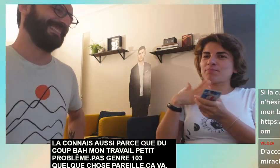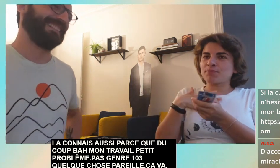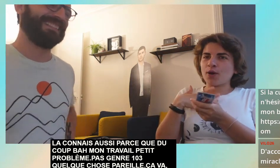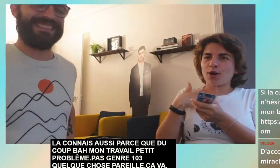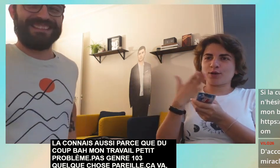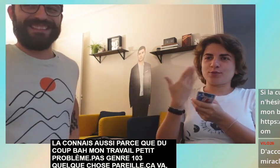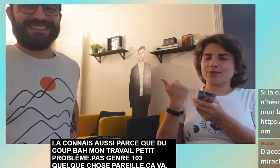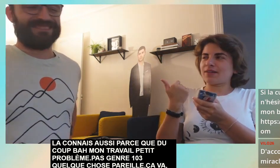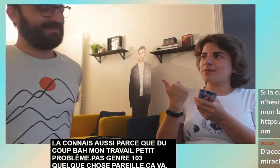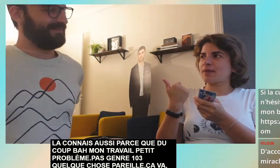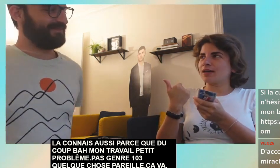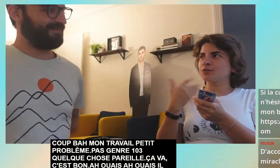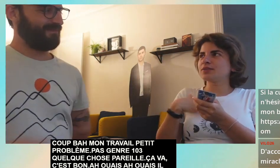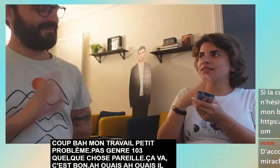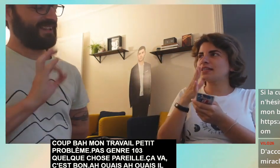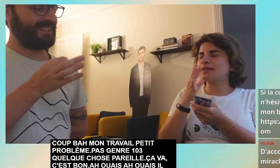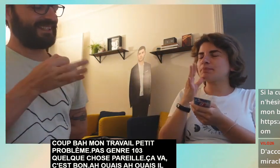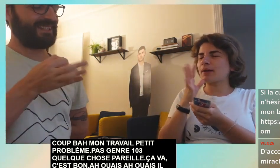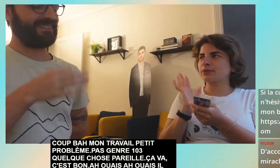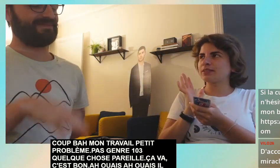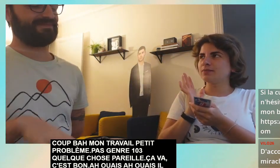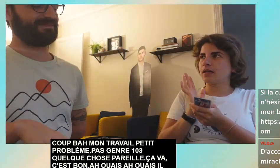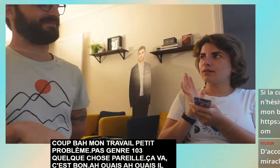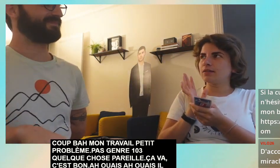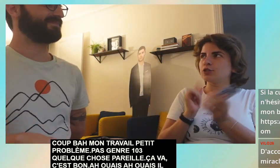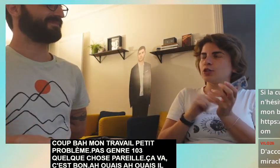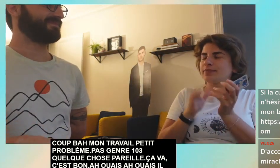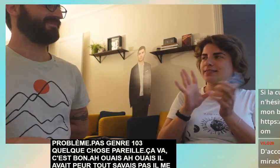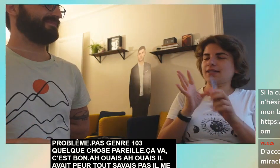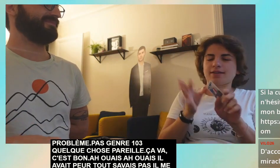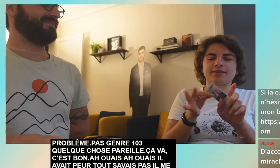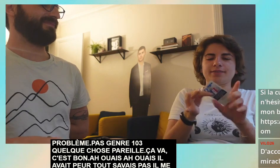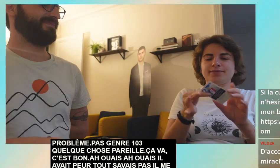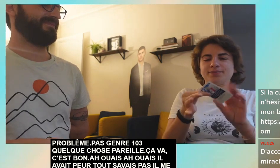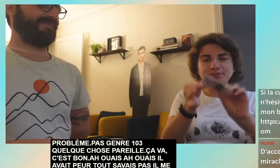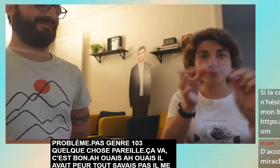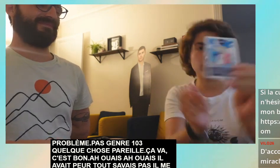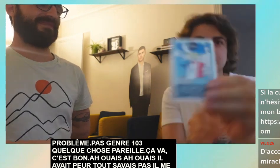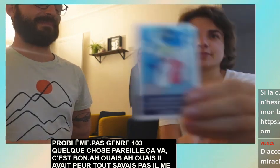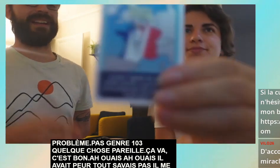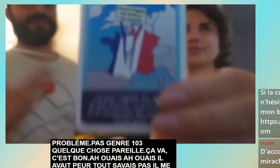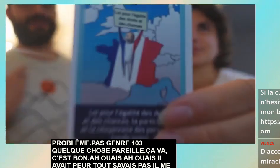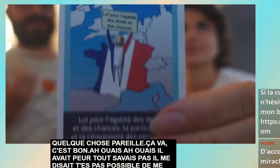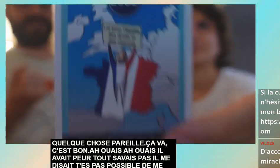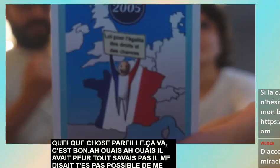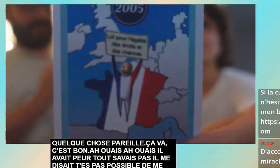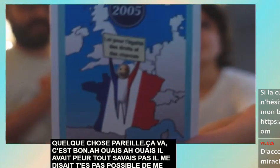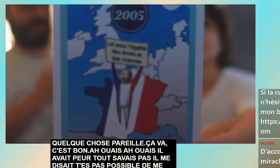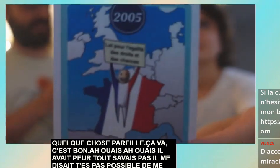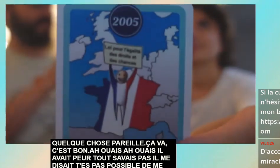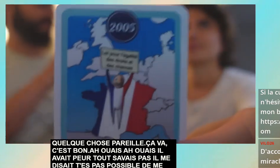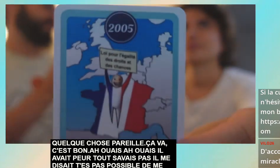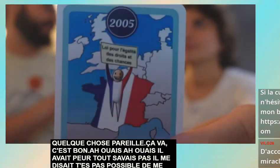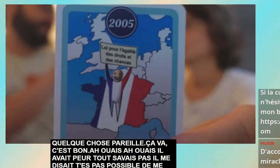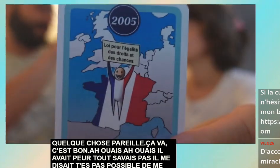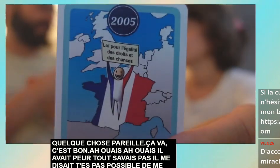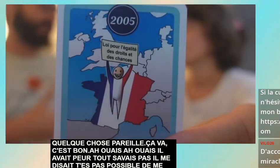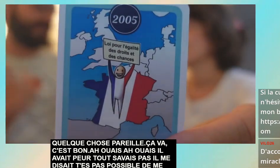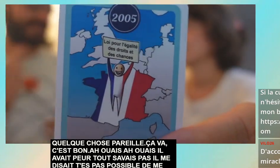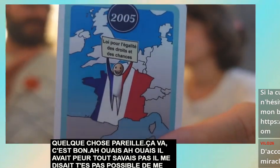avait peur que tu savais pas. Il me disait, c'est pas possible. 2005. Bah, du coup, en travaillant avec des personnes